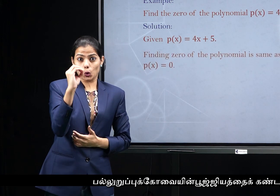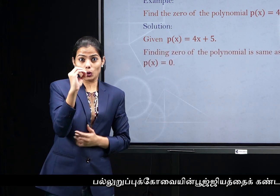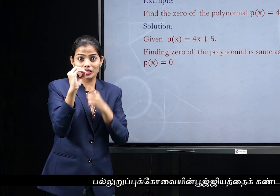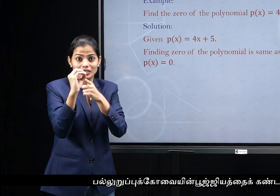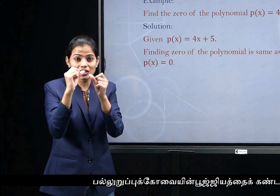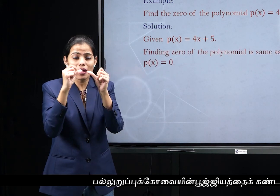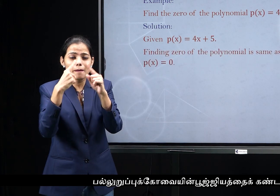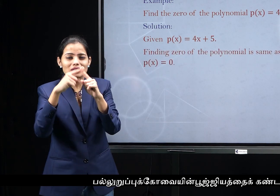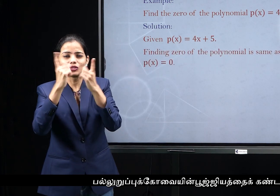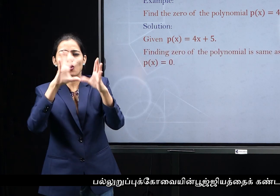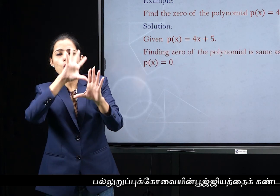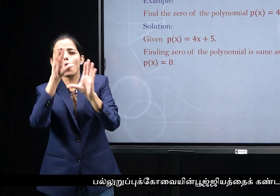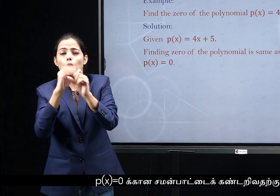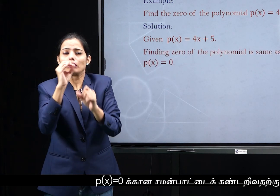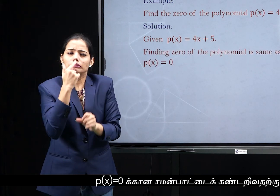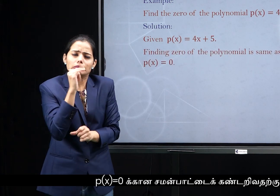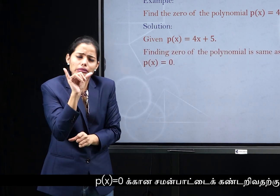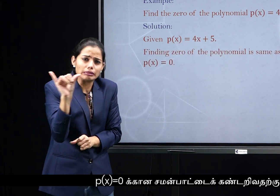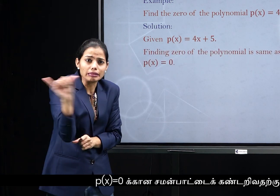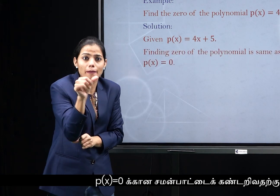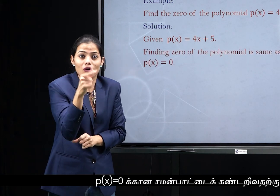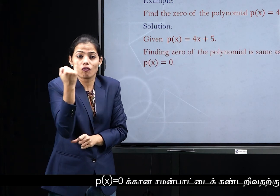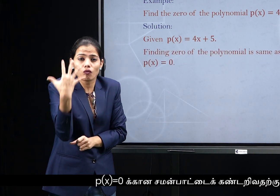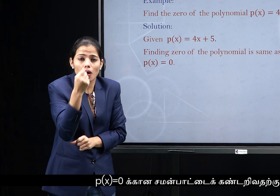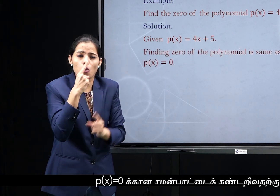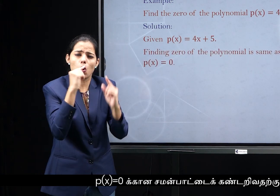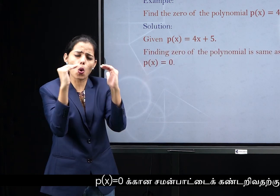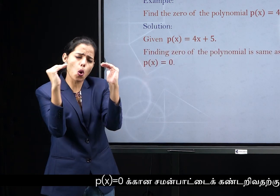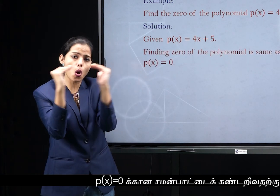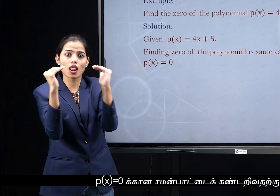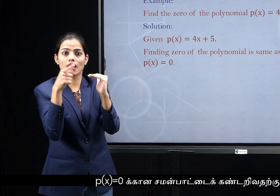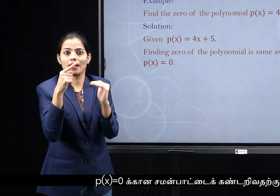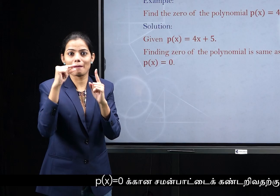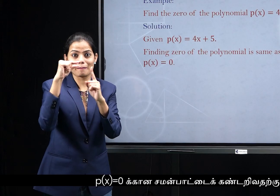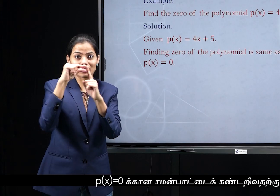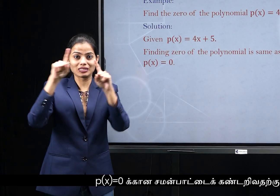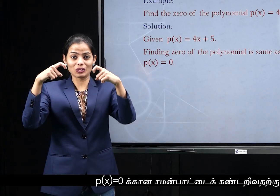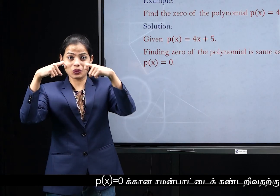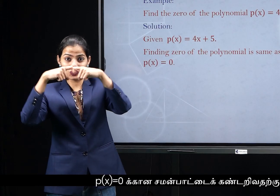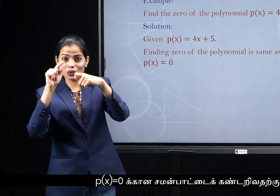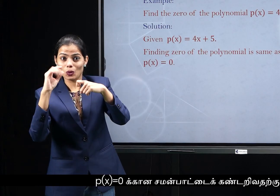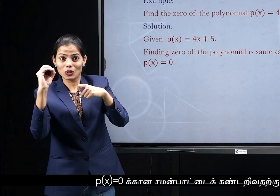பல்லுறுப்புக்கோவையின் பூஜ்ஜியத்தை கண்டறிவது p வட்ட அடைப்புக்குறிக்குள் x ஈடு பூஜ்ஜியத்திற்கான சமன்பாட்டை கண்டறிவதற்கு